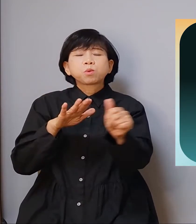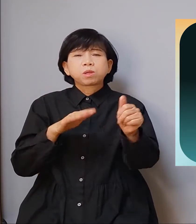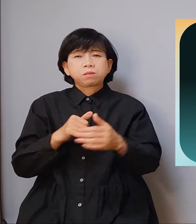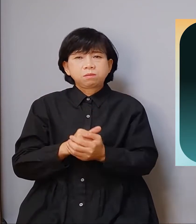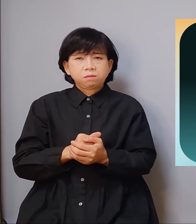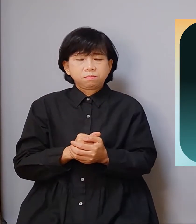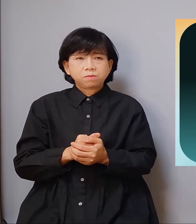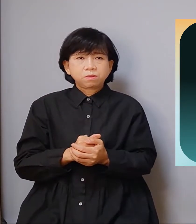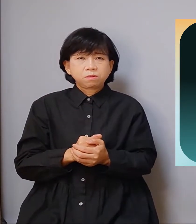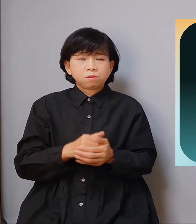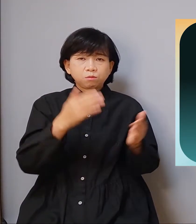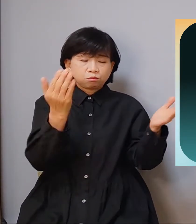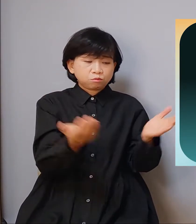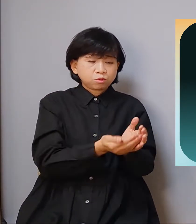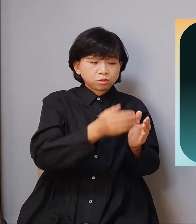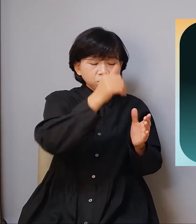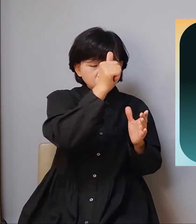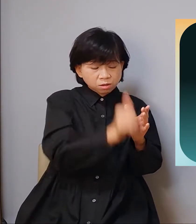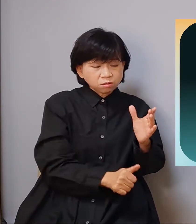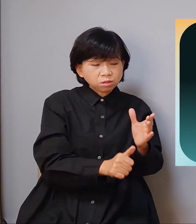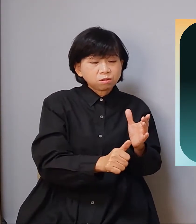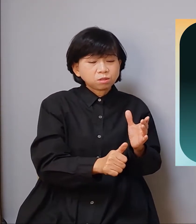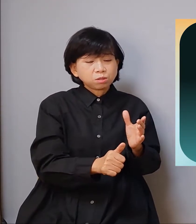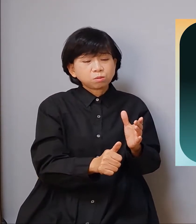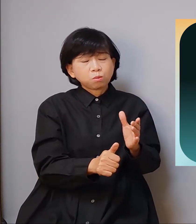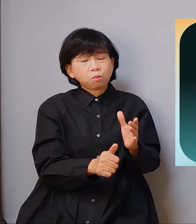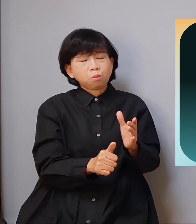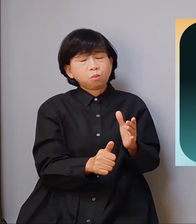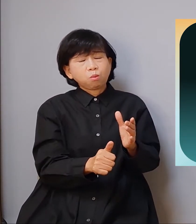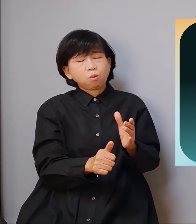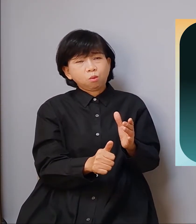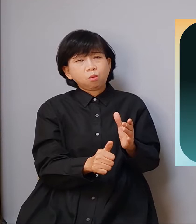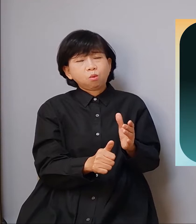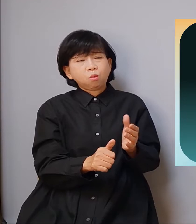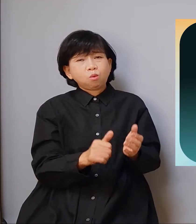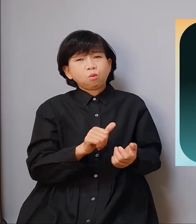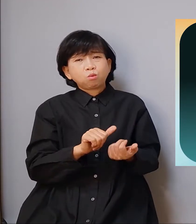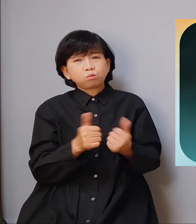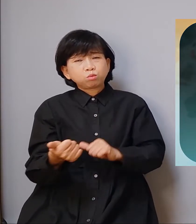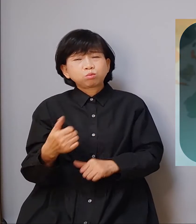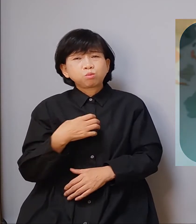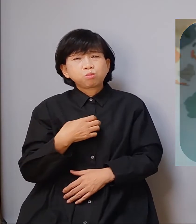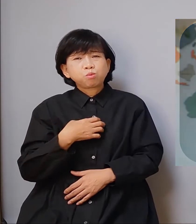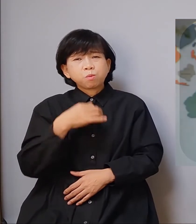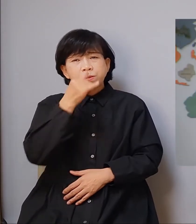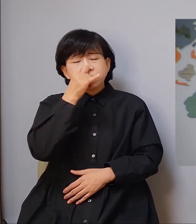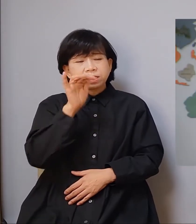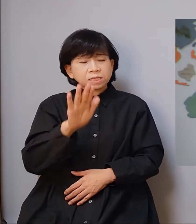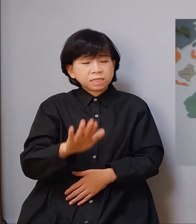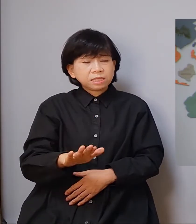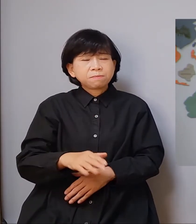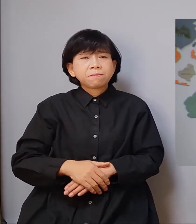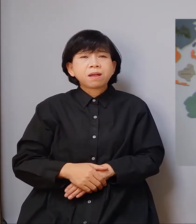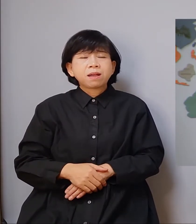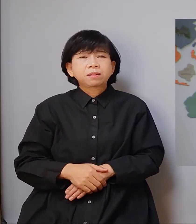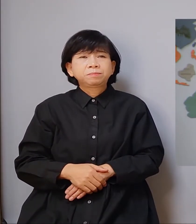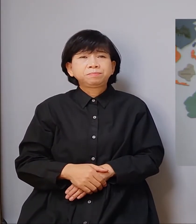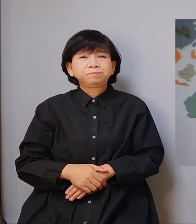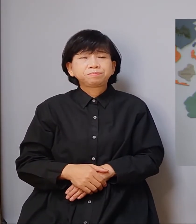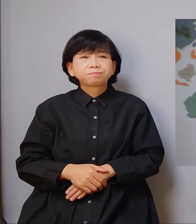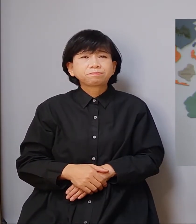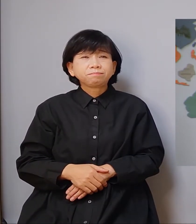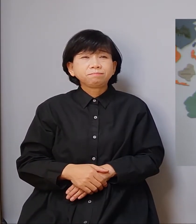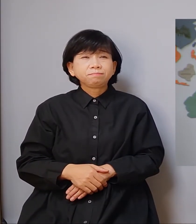구덩이에 던져지고 죽을 위기에 처해 있었지만 그가 가까스로 구덩이 밖으로 나오게 됩니다.